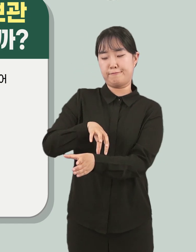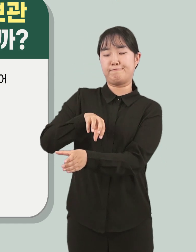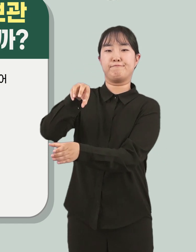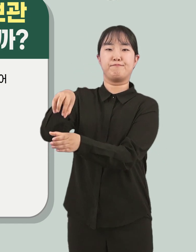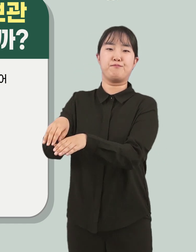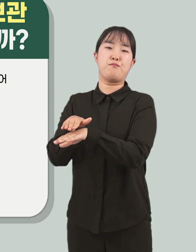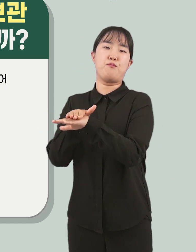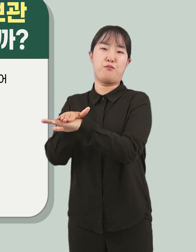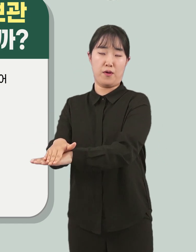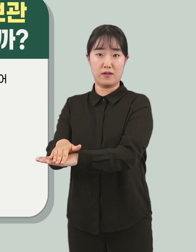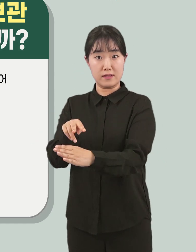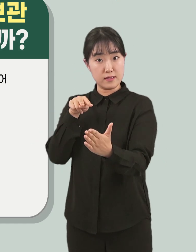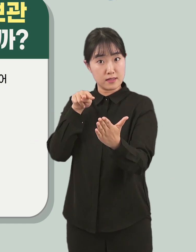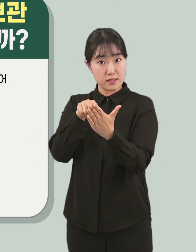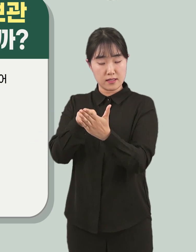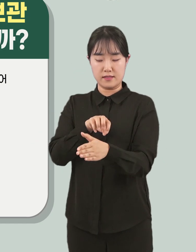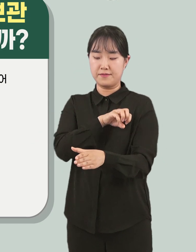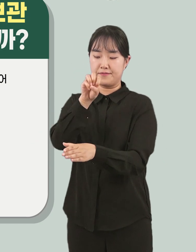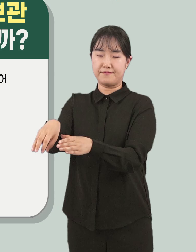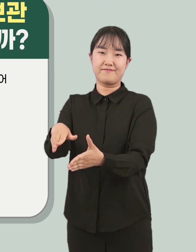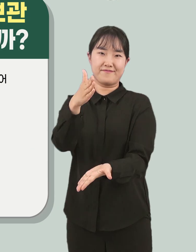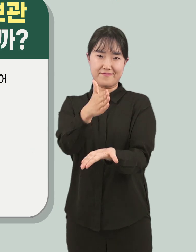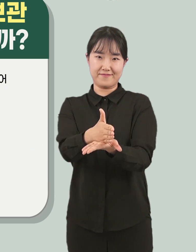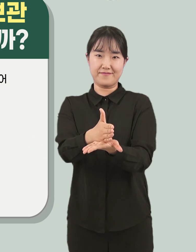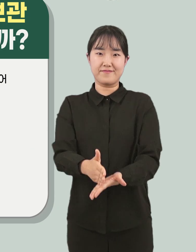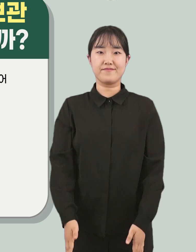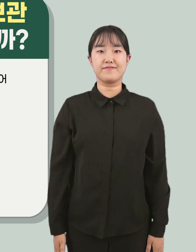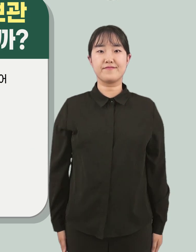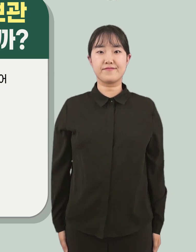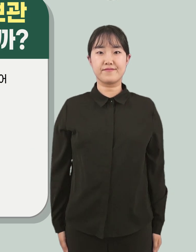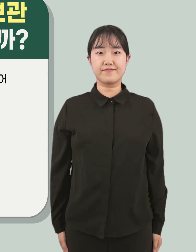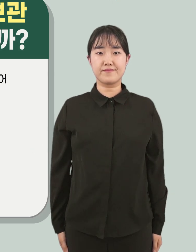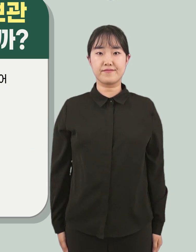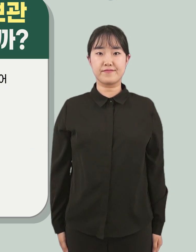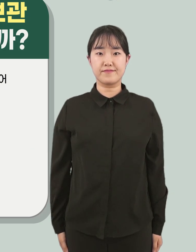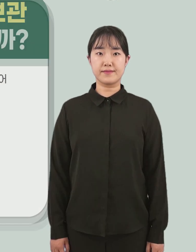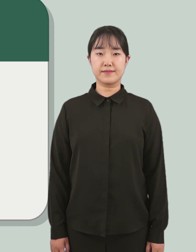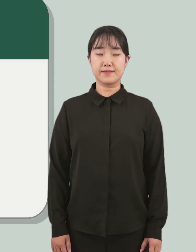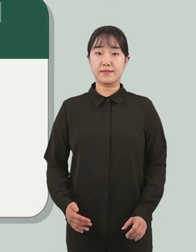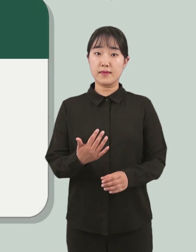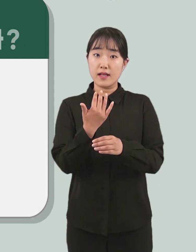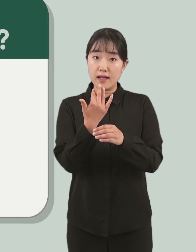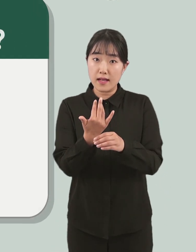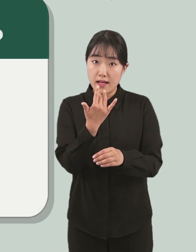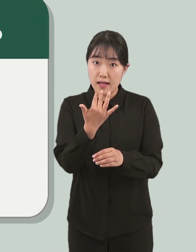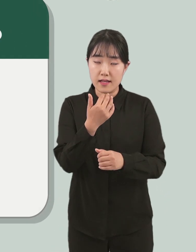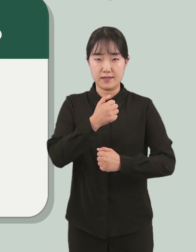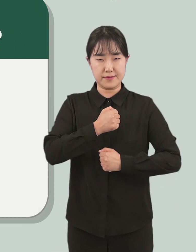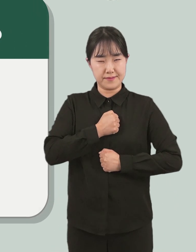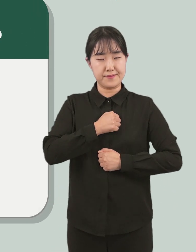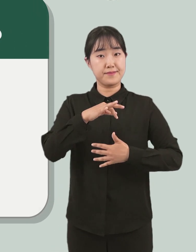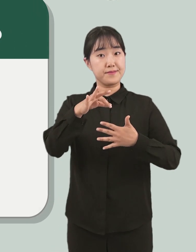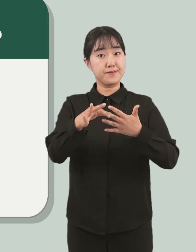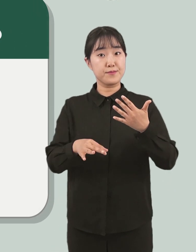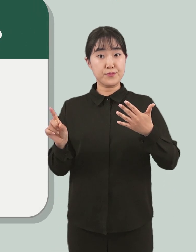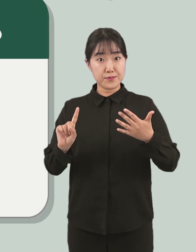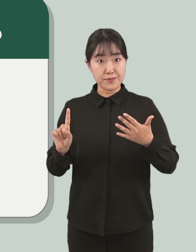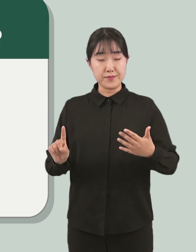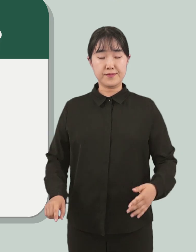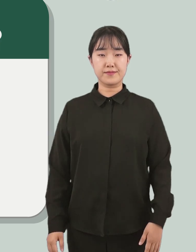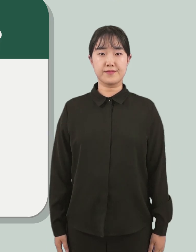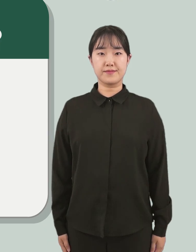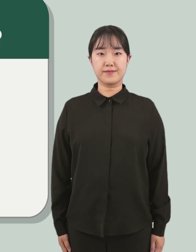운반 시에는 기기가 실수로 켜지지 않도록 보관용 케이스에 넣습니다. 이 의료기기의 사용